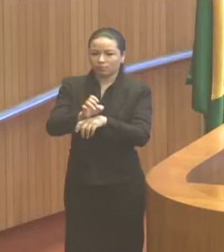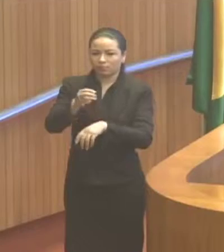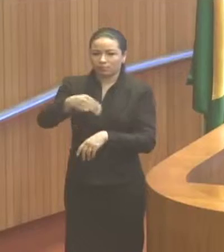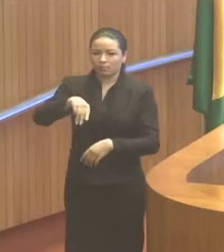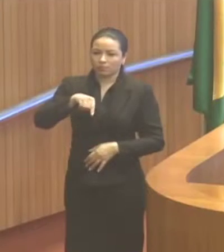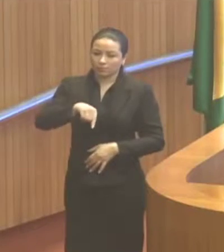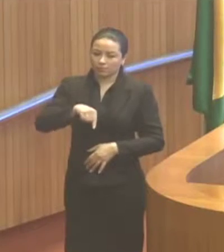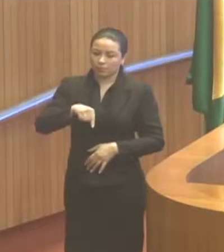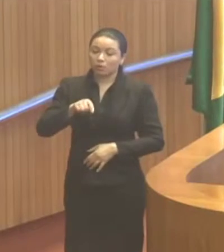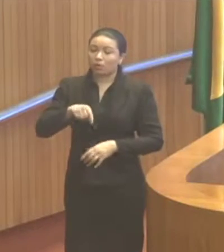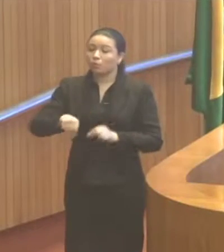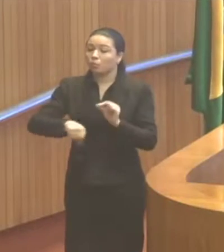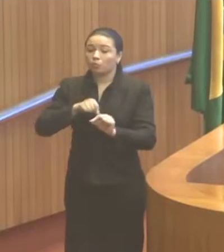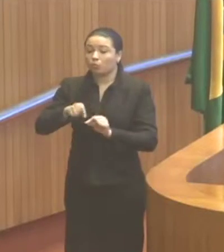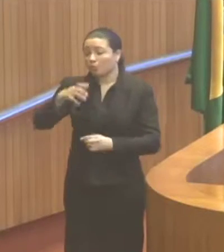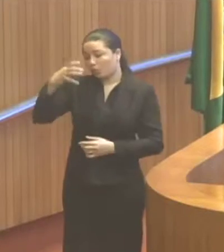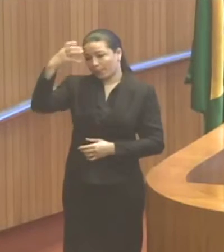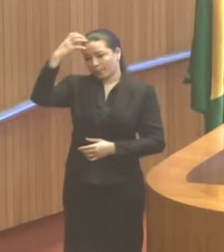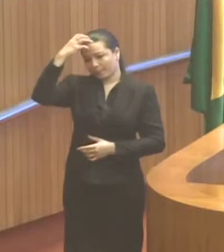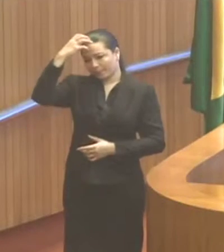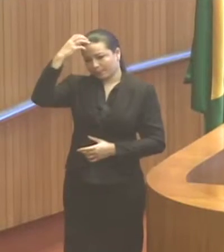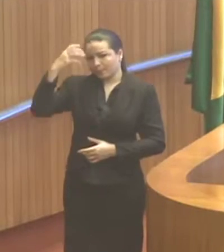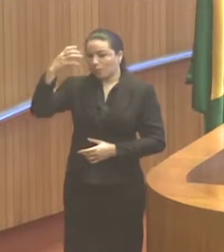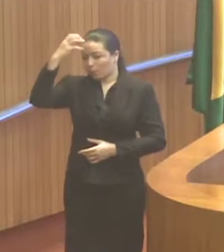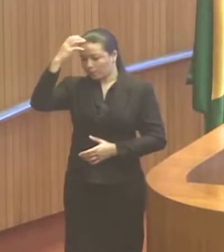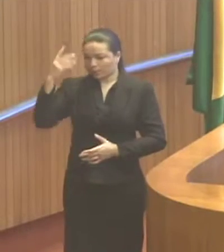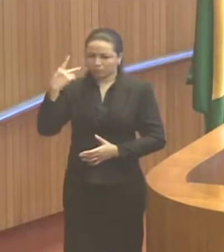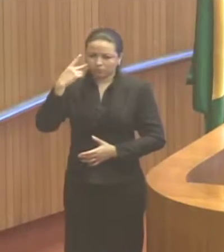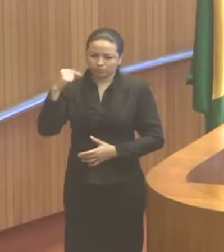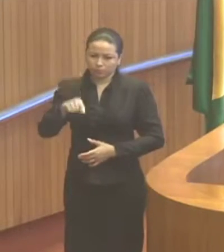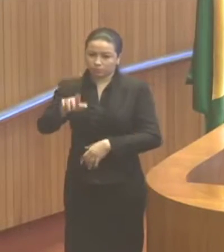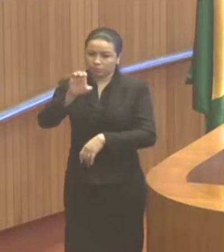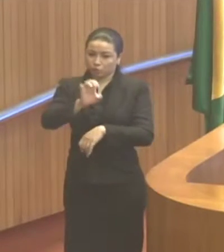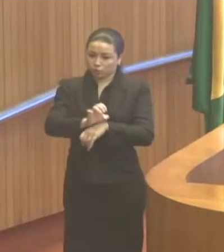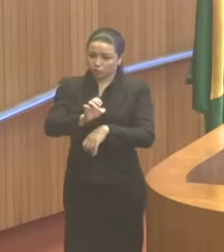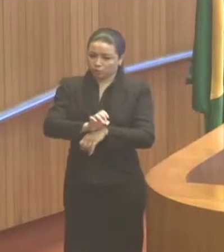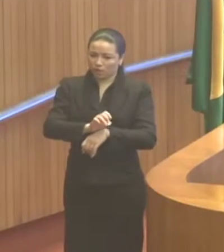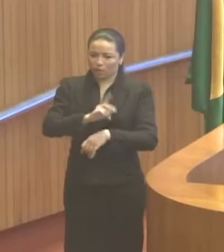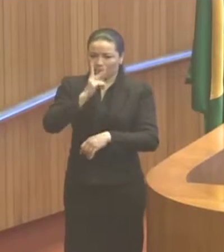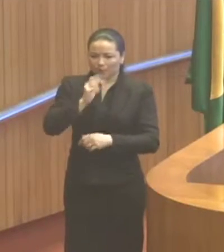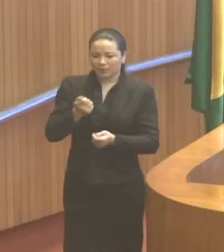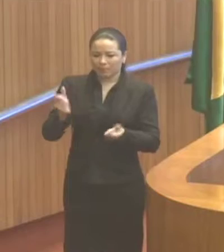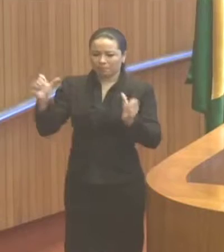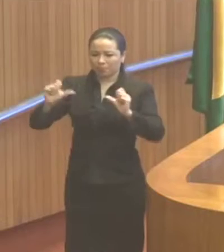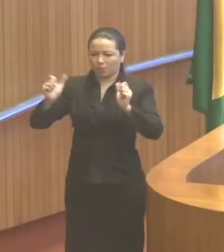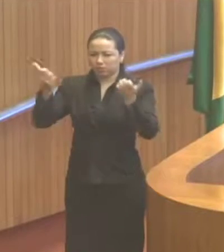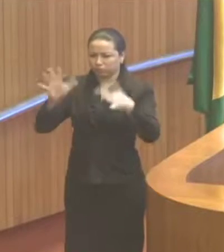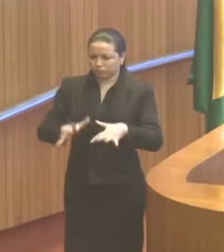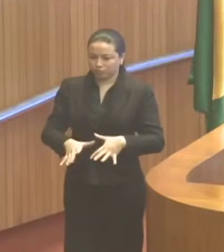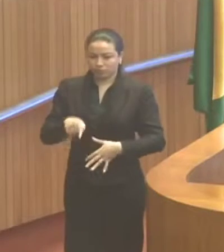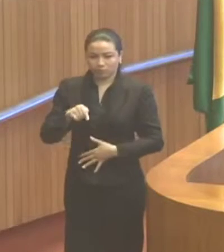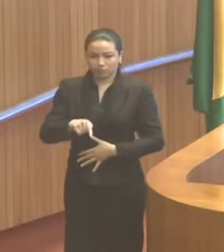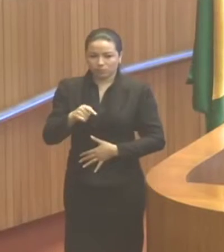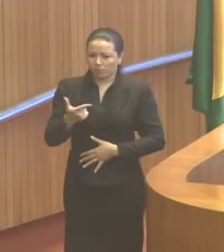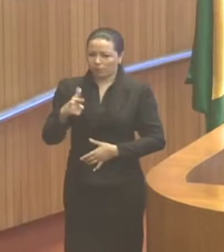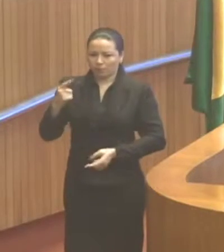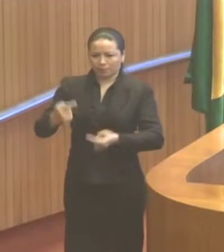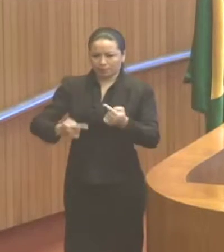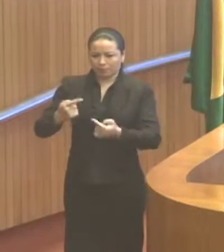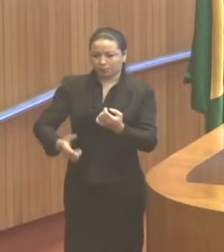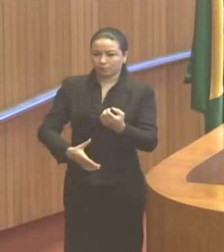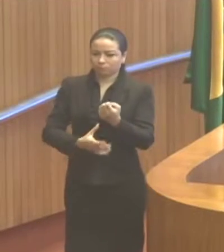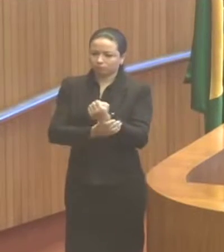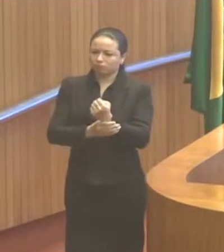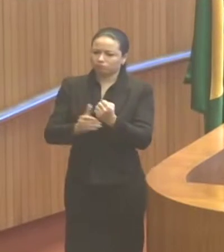a culpa? A culpa, naturalmente, é de um Estado falido, de um Estado que não tem uma política de segurança